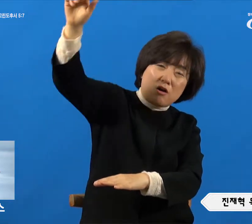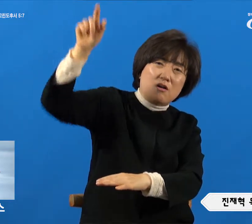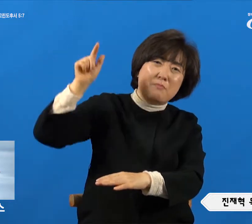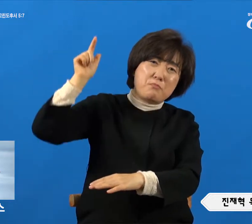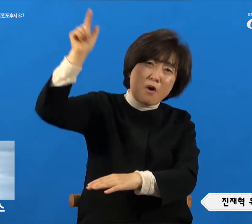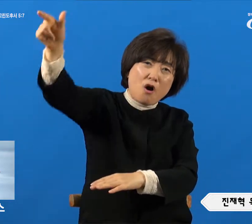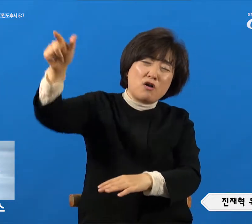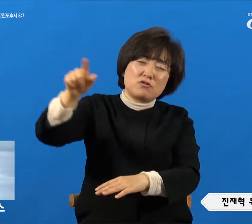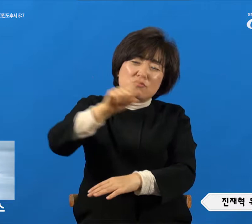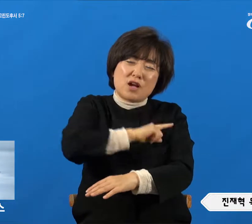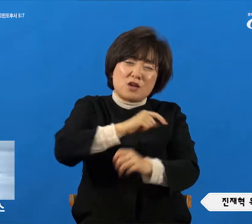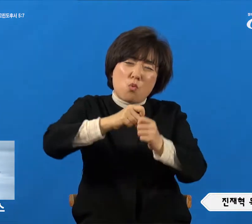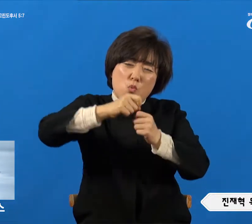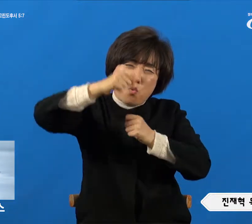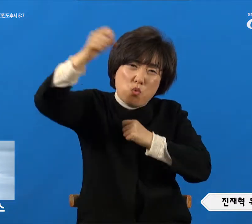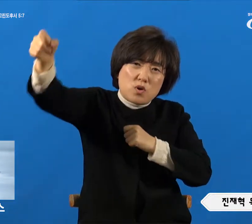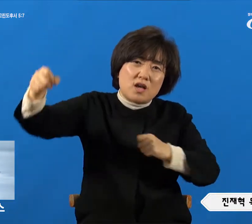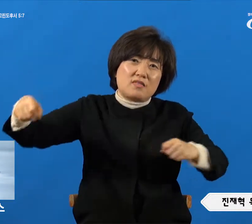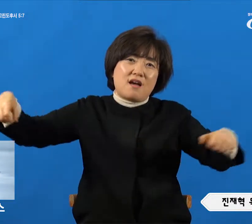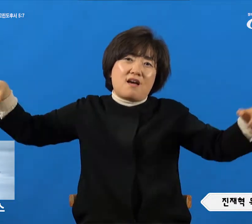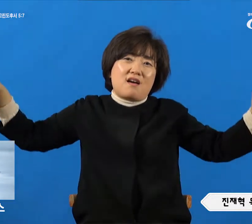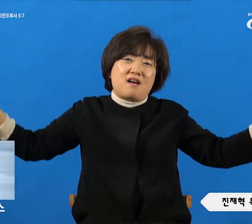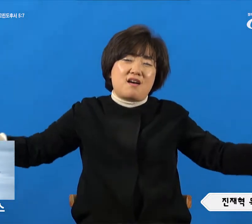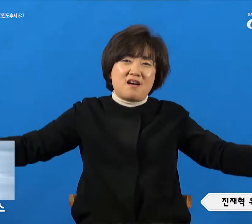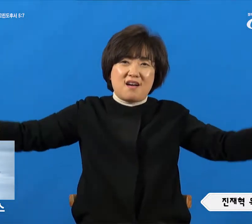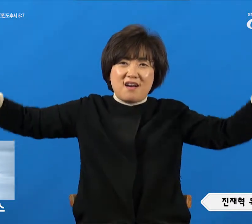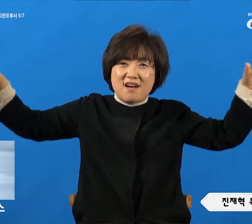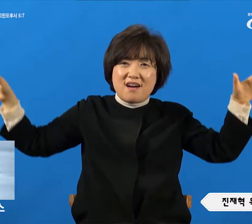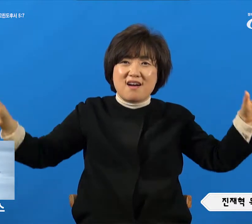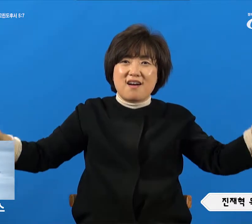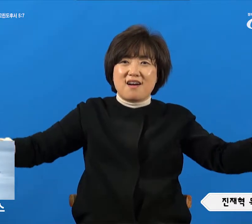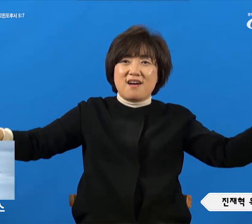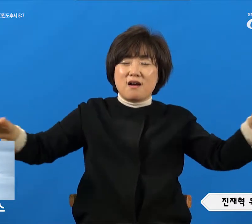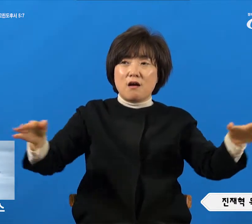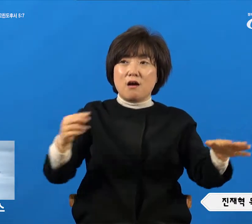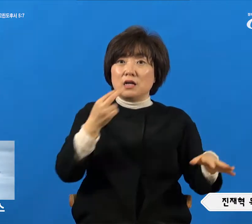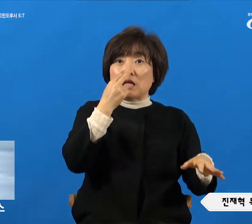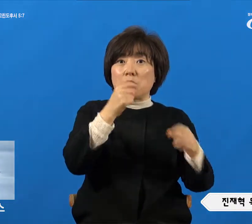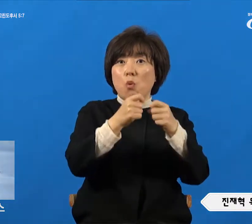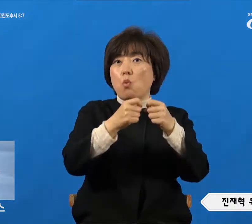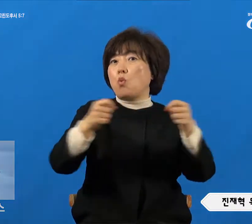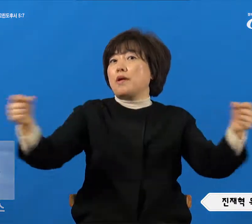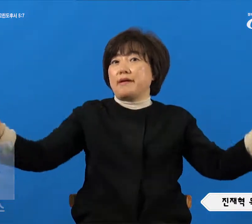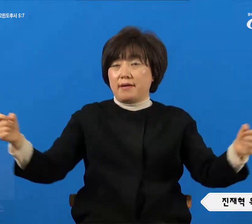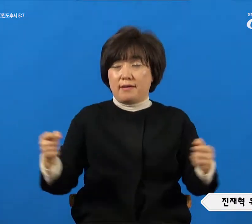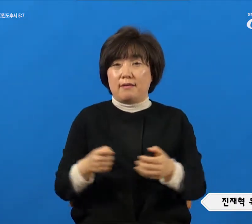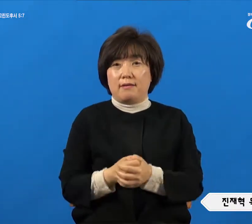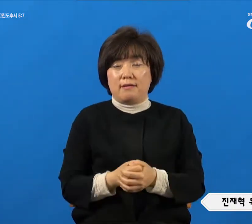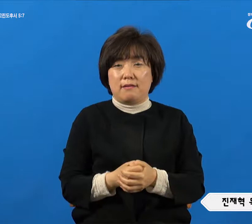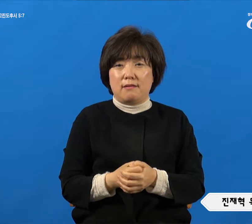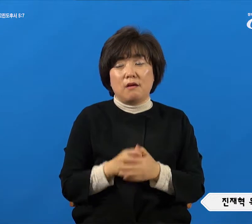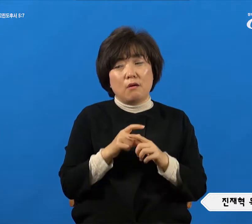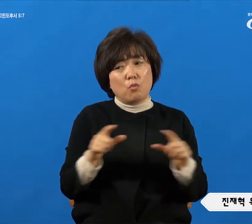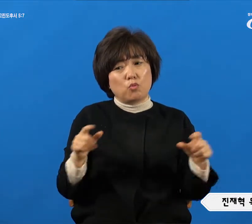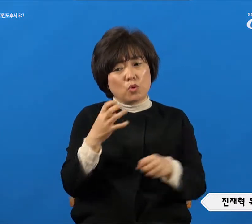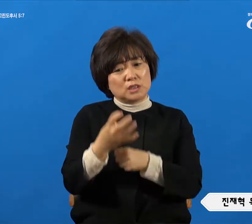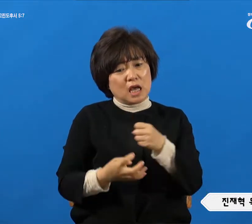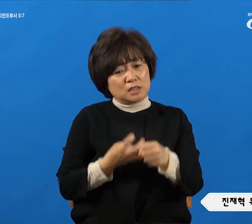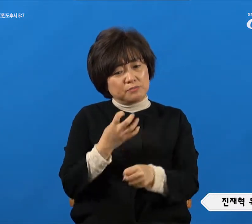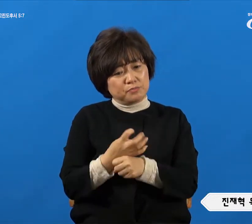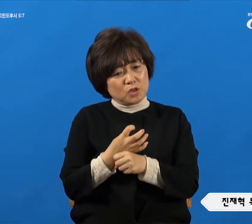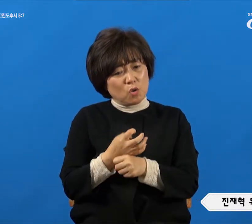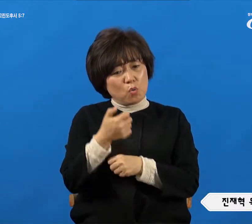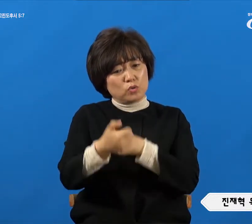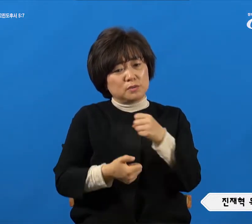이 알바트로스는 뿐만 아니라 오랫동안 산다고 합니다. 보통 40년에서